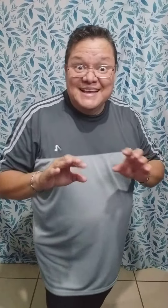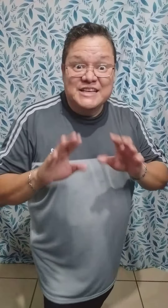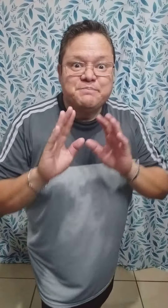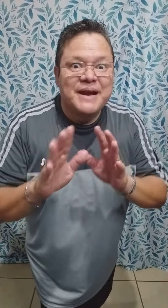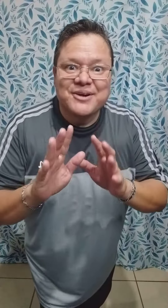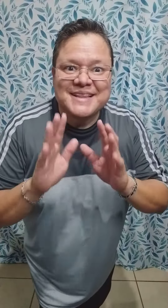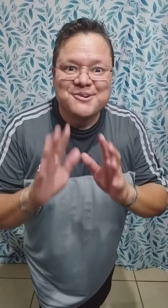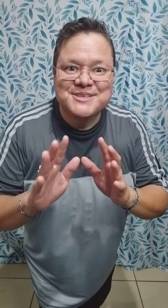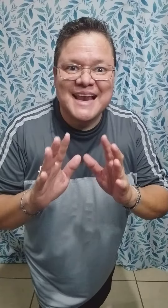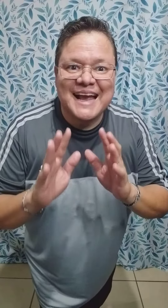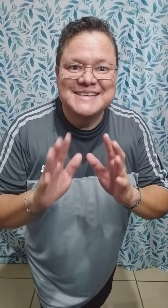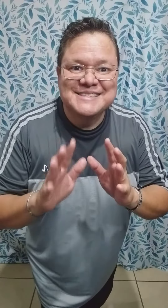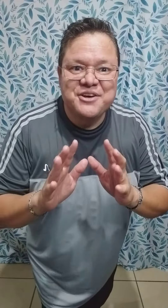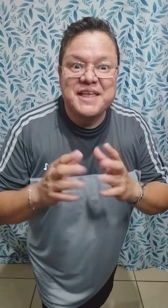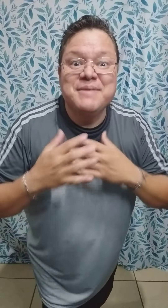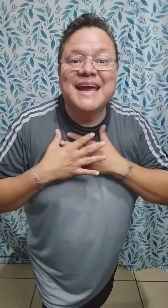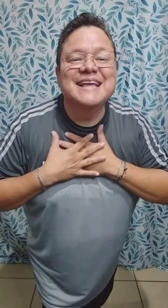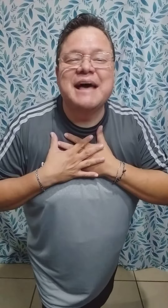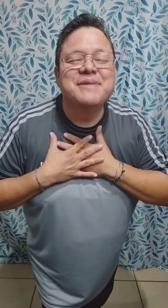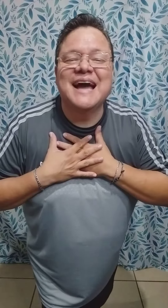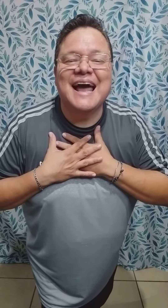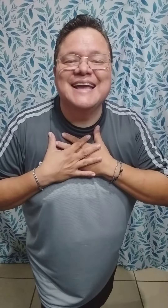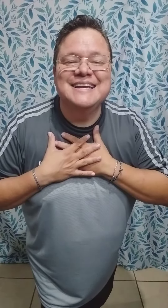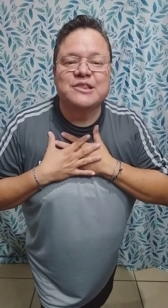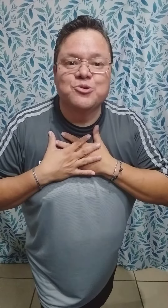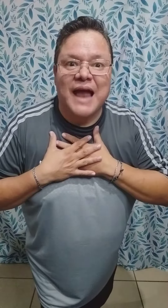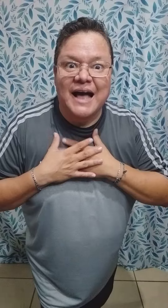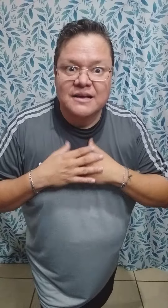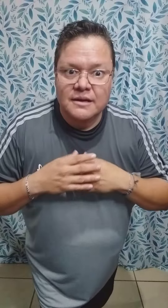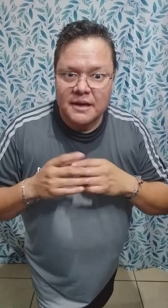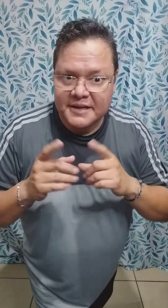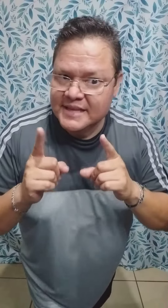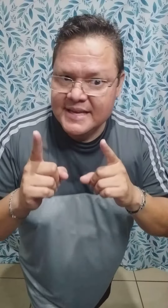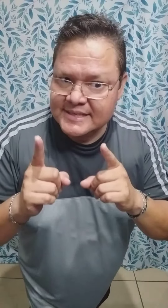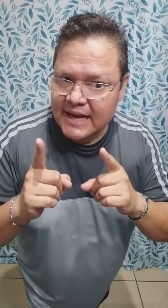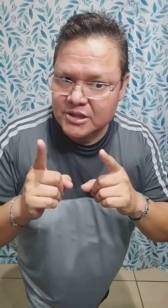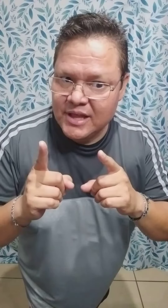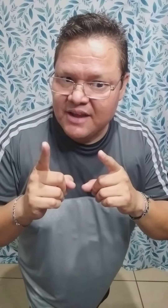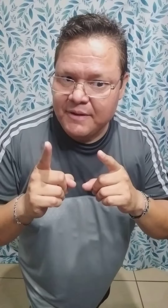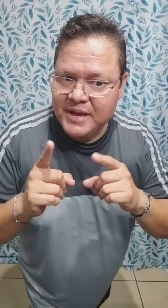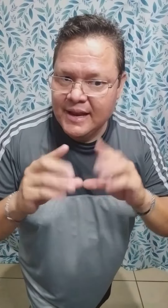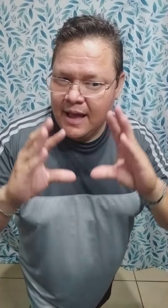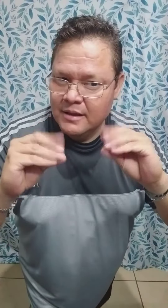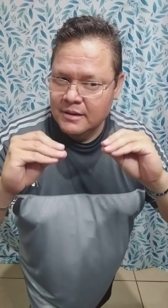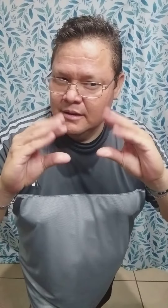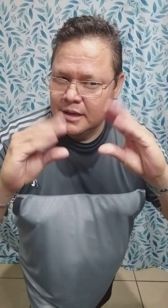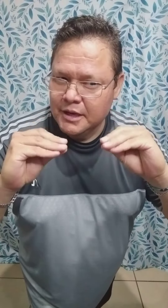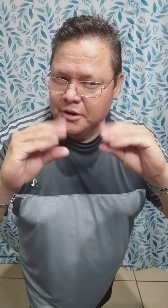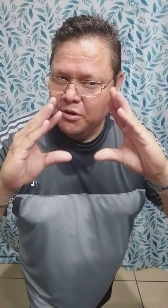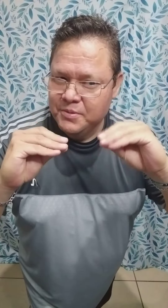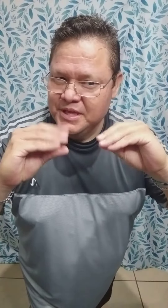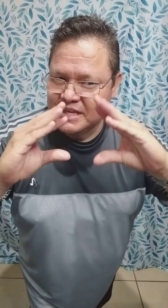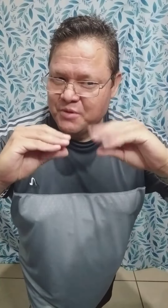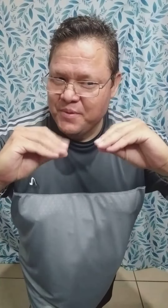Espero que te guste la canción de mi querida amiga La Gallina Tula enséñasela a toda la familia y no olvides mover